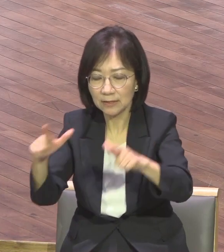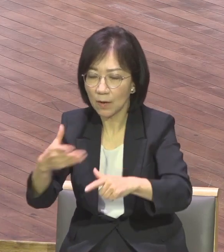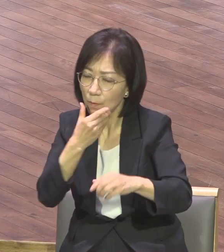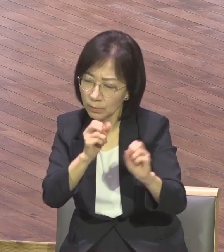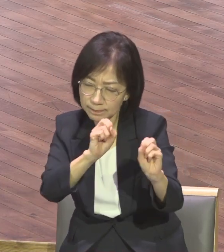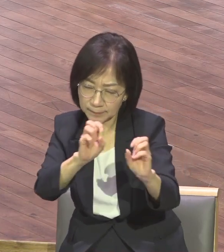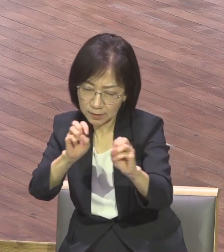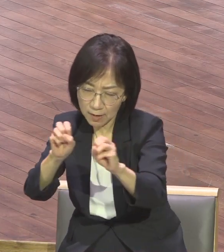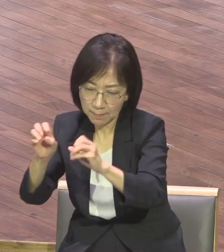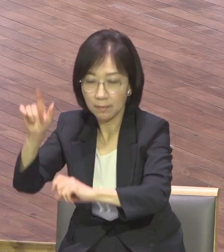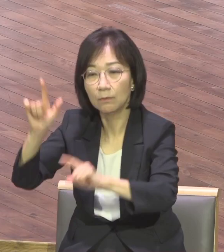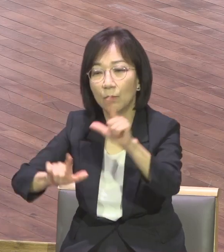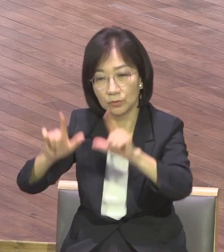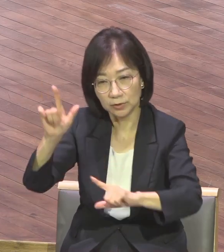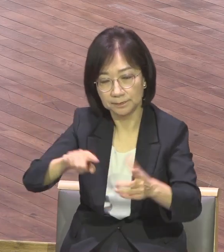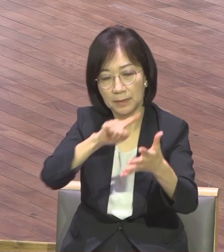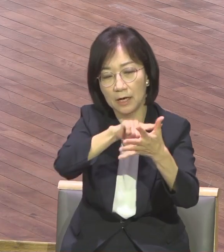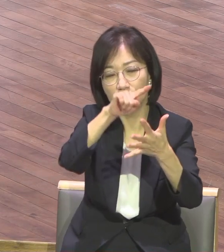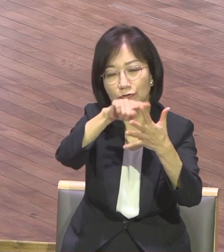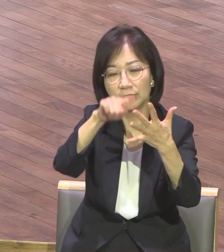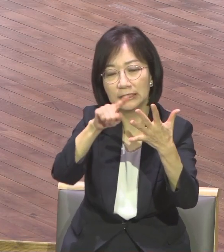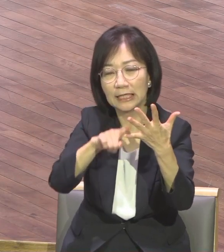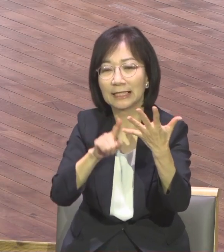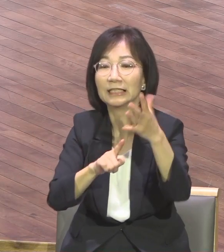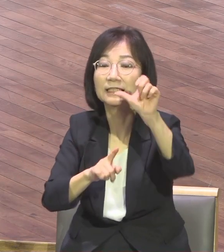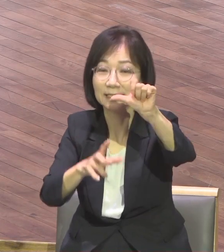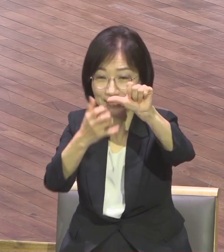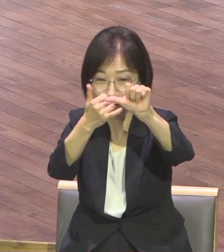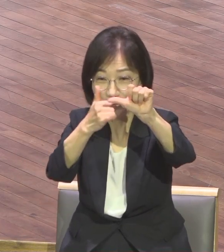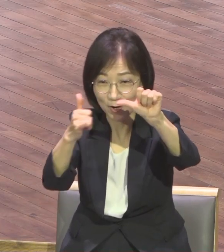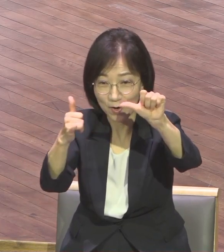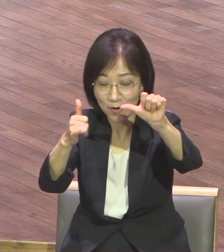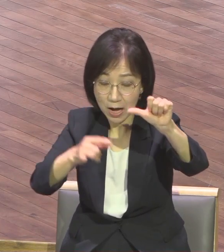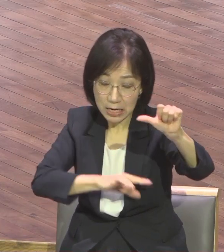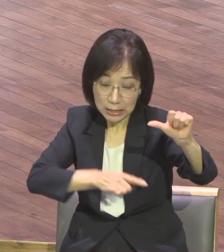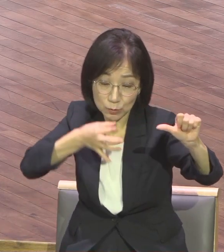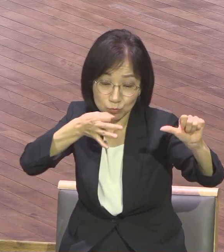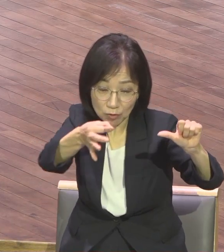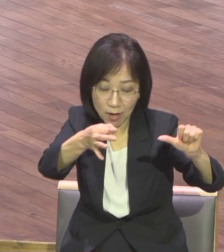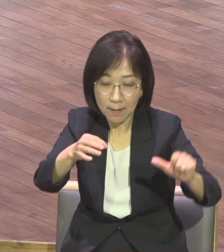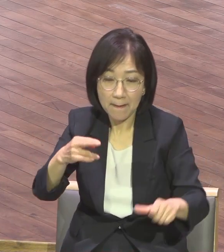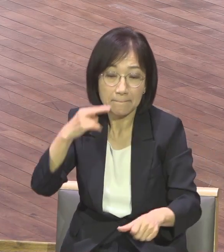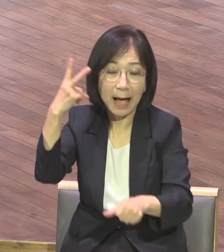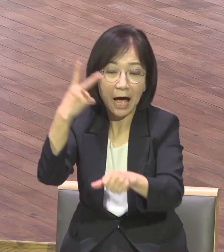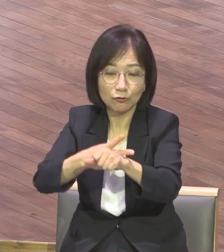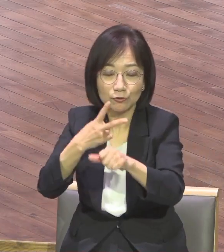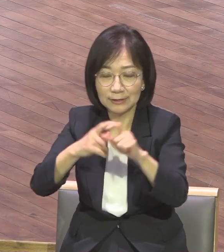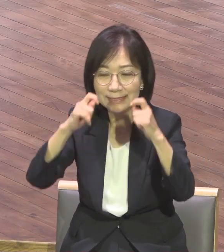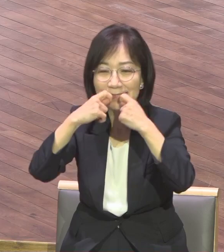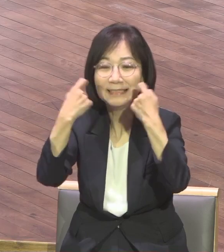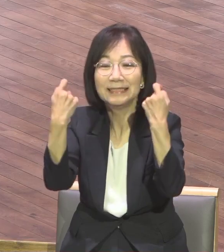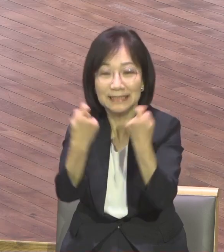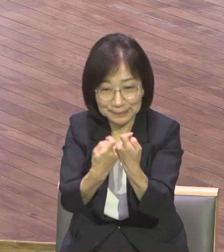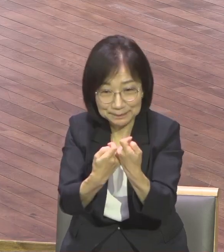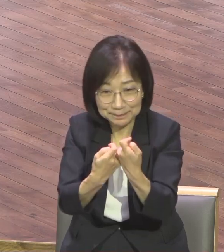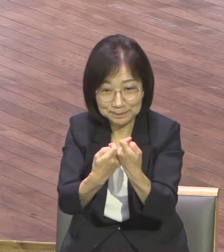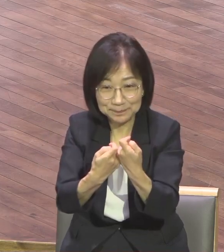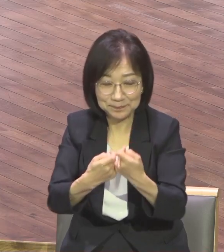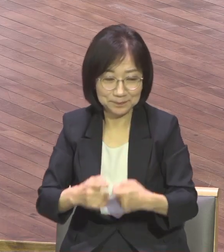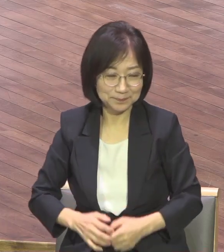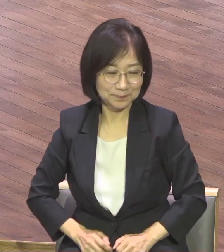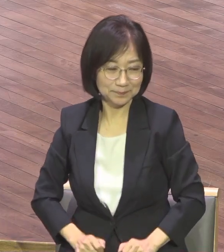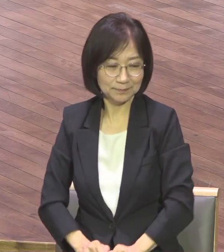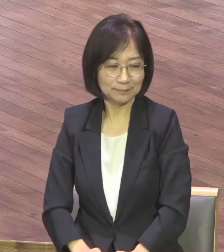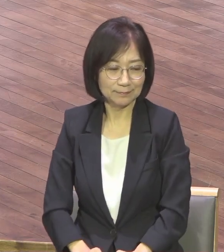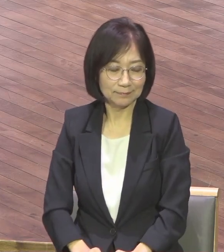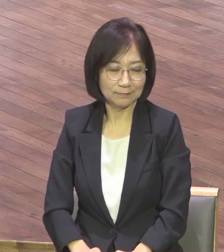보였습니다. 자 이들을 우리가 바울팀이라고 그렇게 부르는데 이 바울팀은 선교사적으로